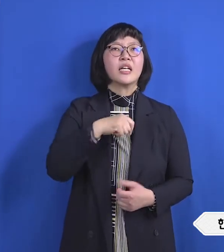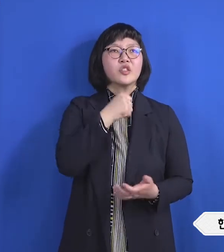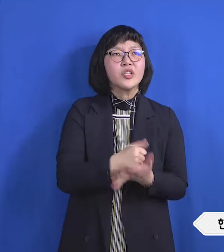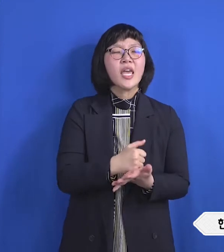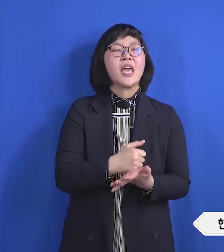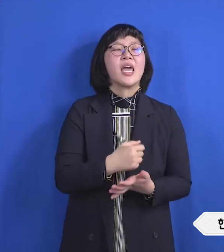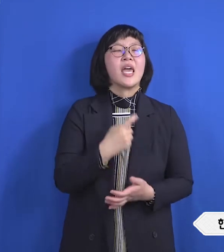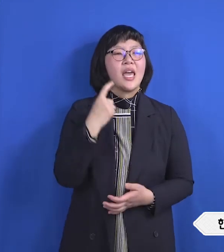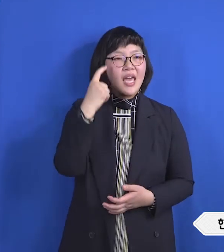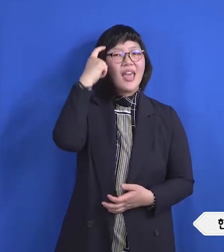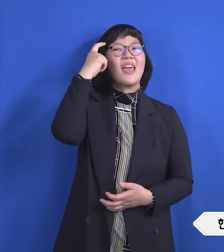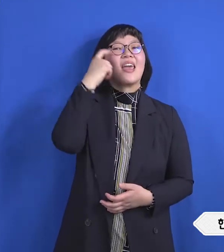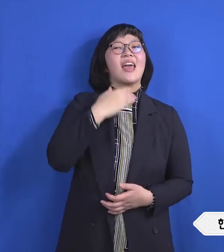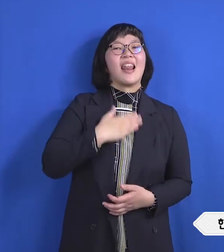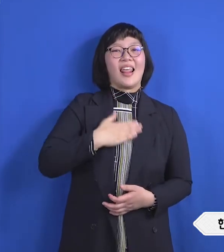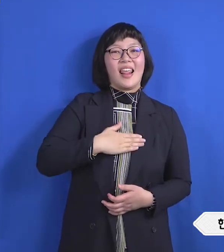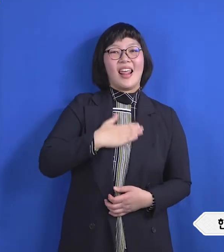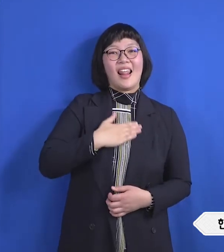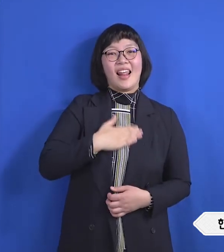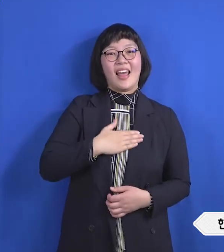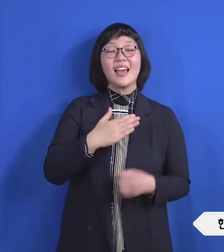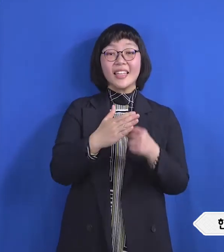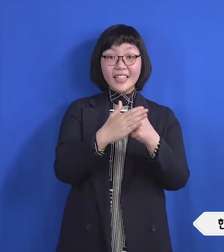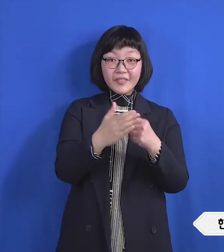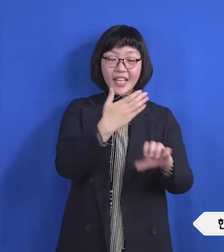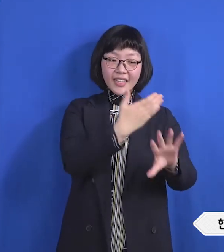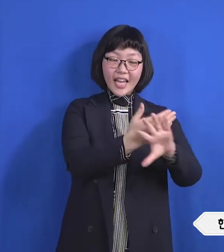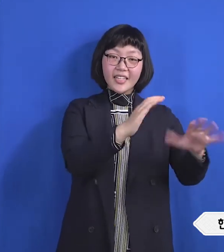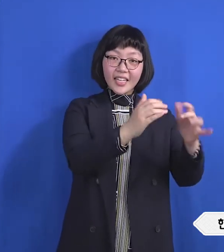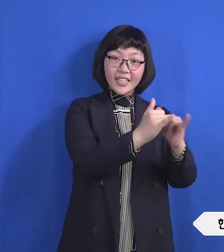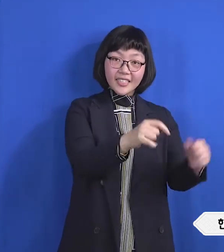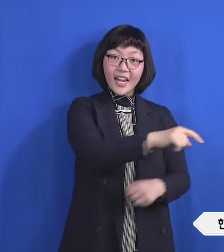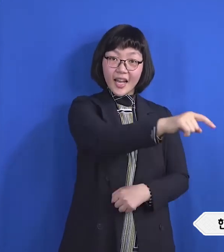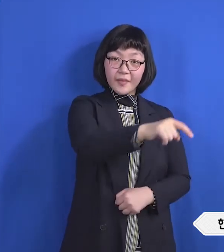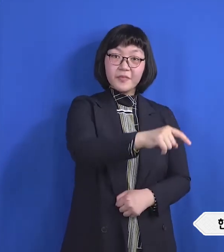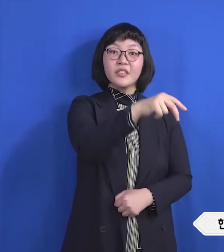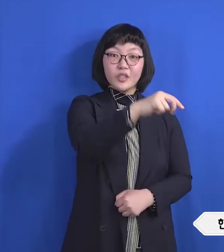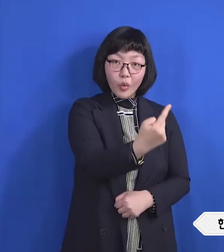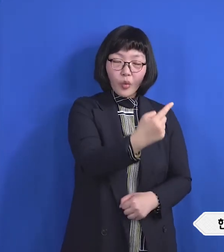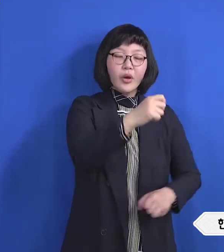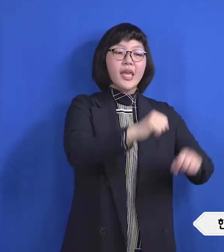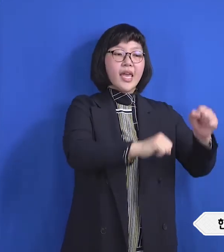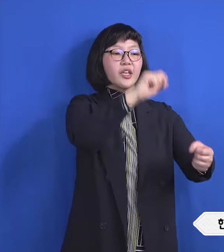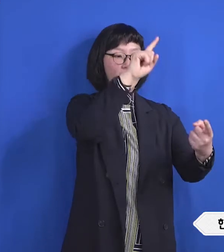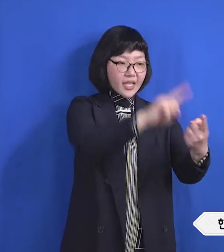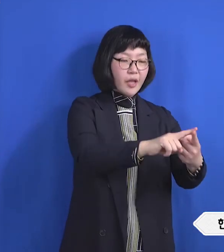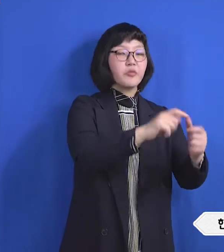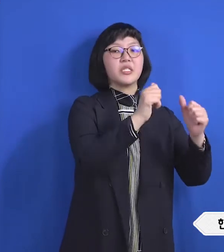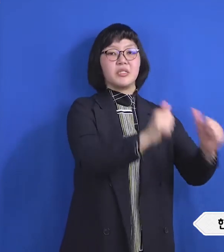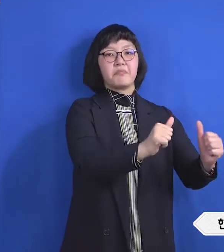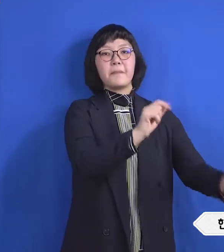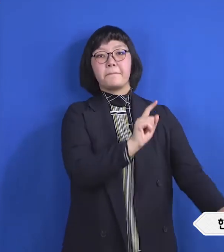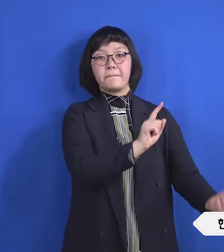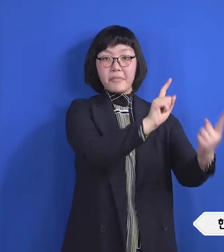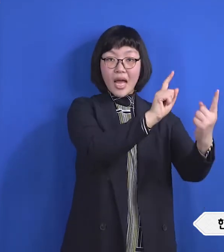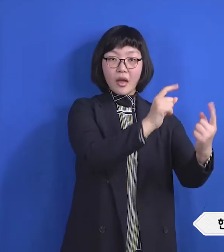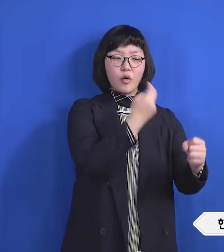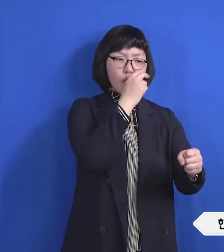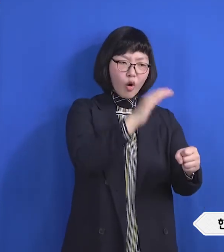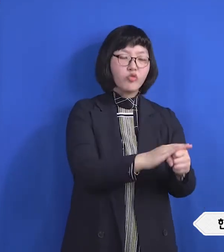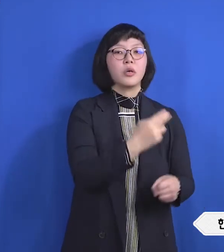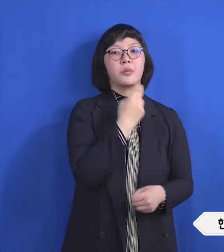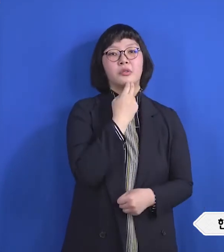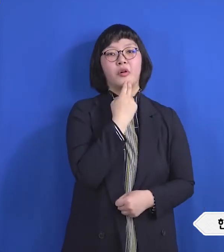줍니다. 그래서 이방인도 자기가 행한 대로 심판을 받는 것이 하나도